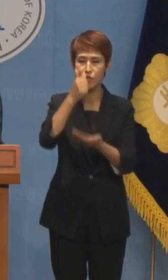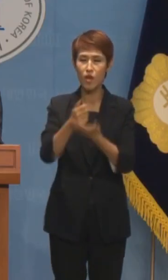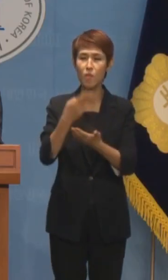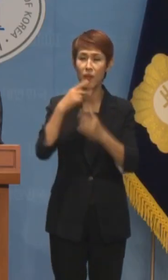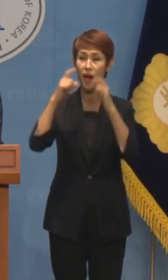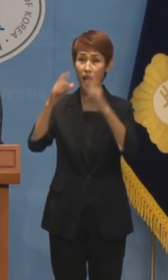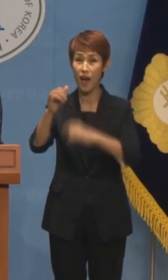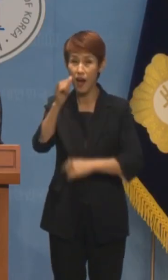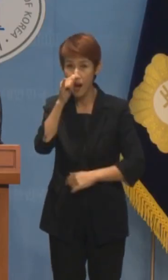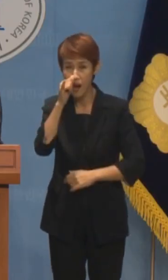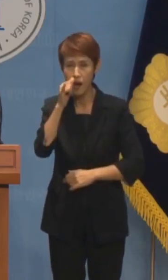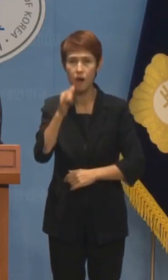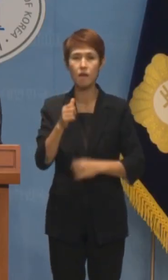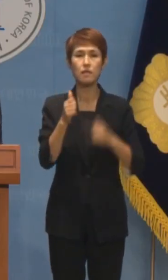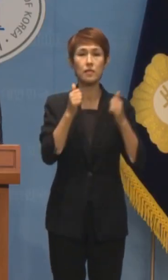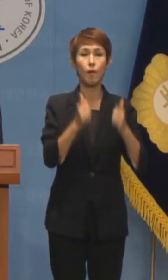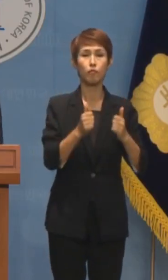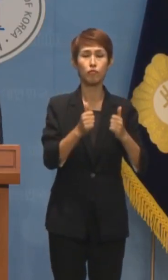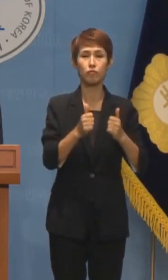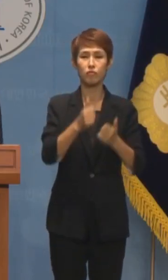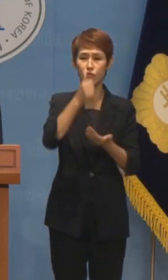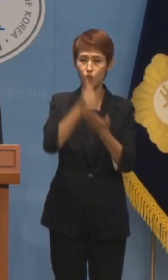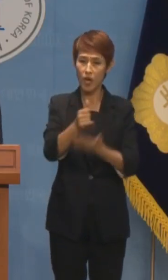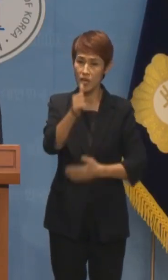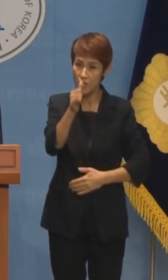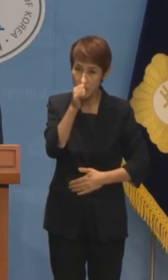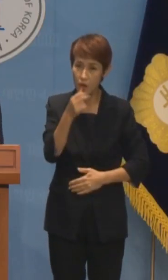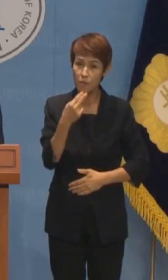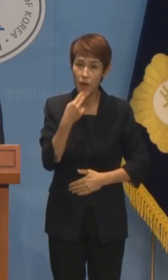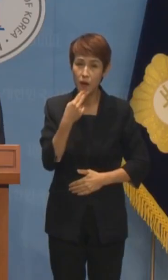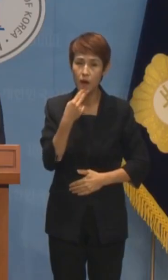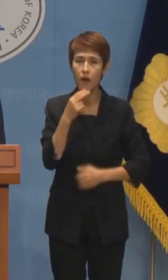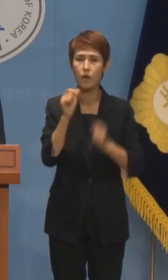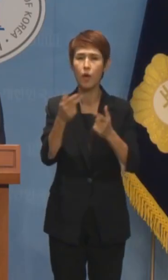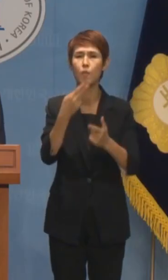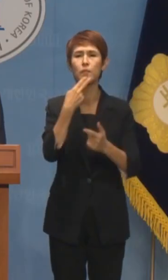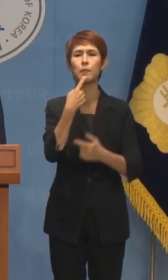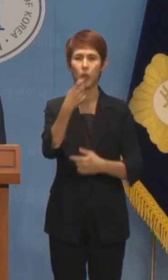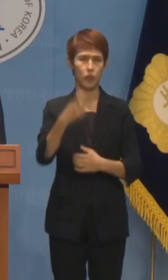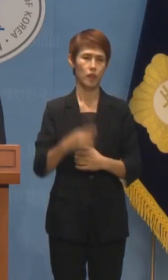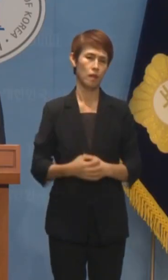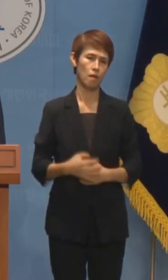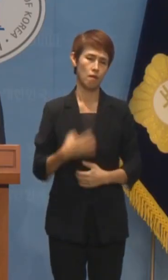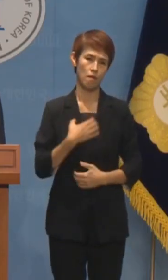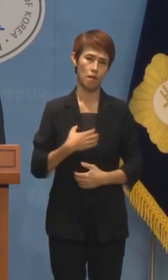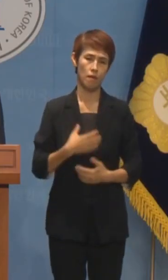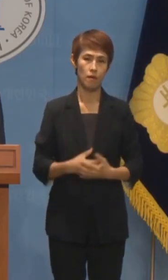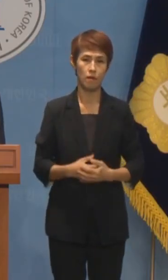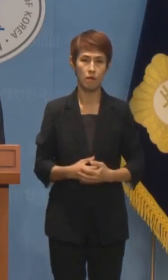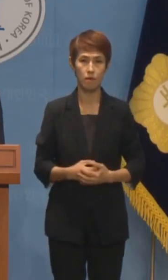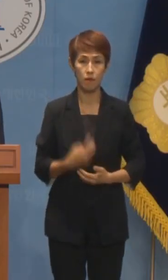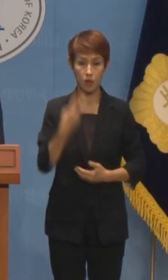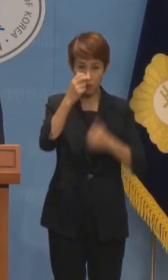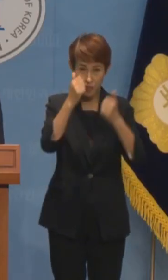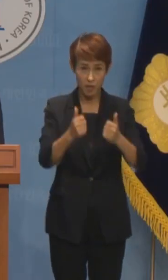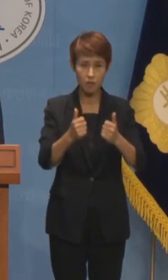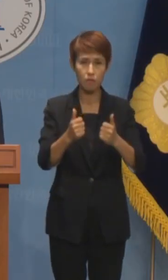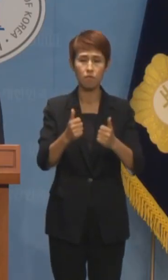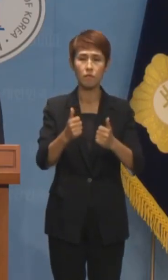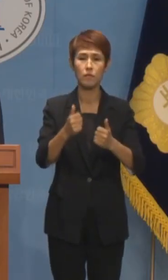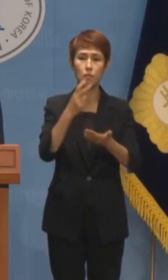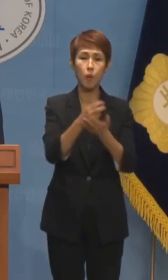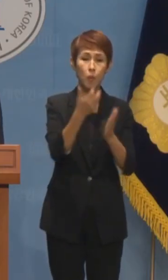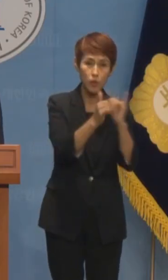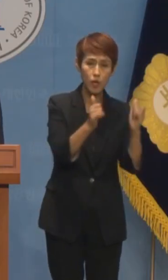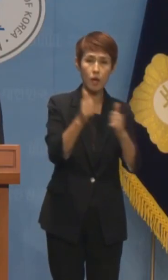재판부가 유무죄를 가릴 기회마저 박탈당할 뻔했습니다. 검찰은 변호사와 판사가 해야 할 일을